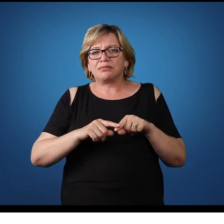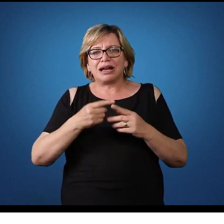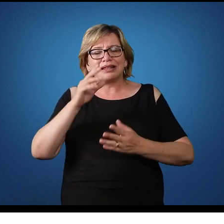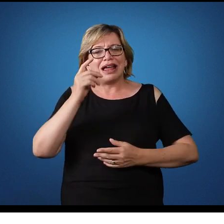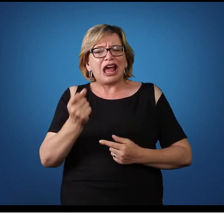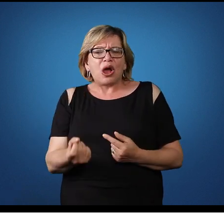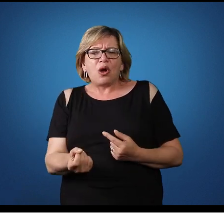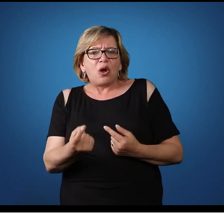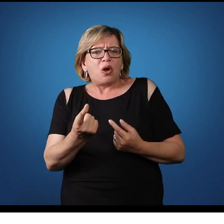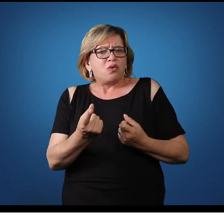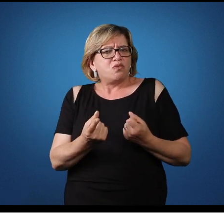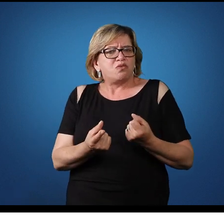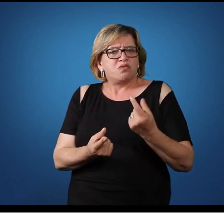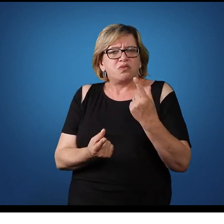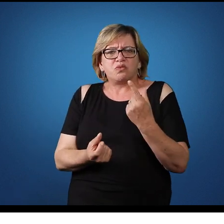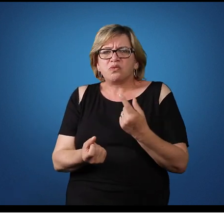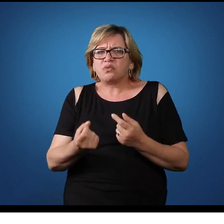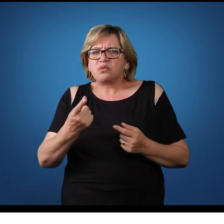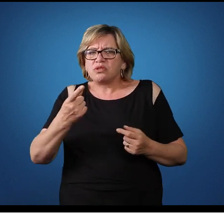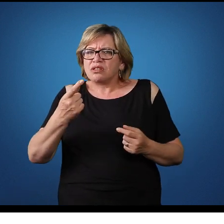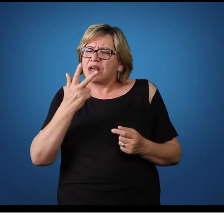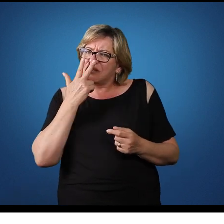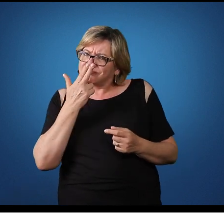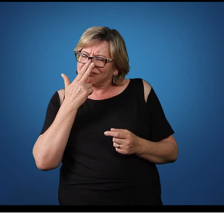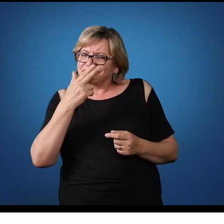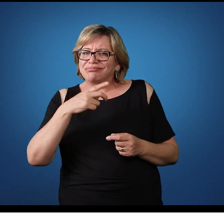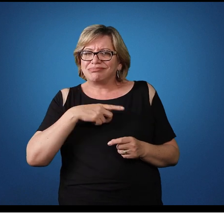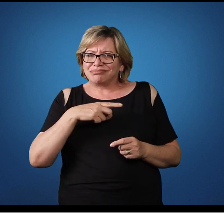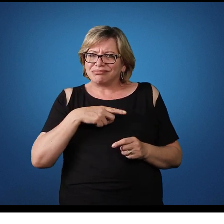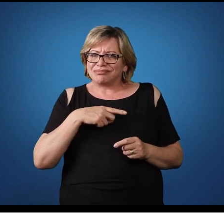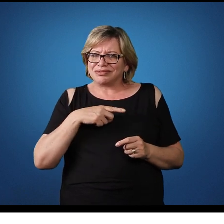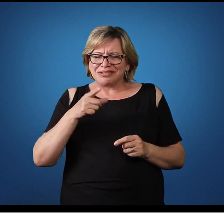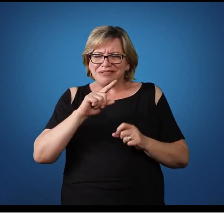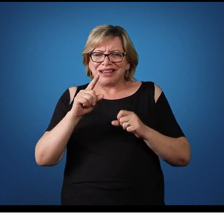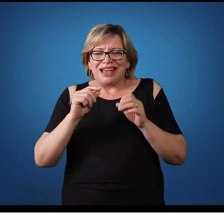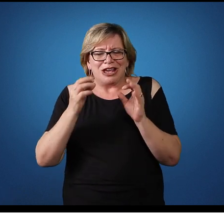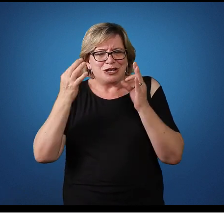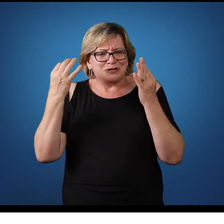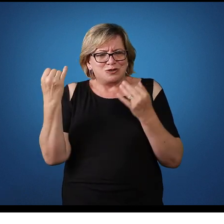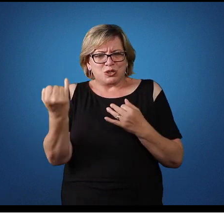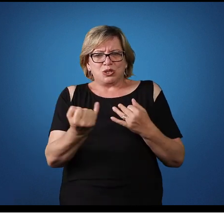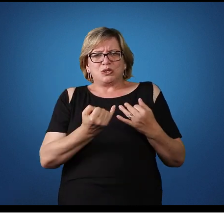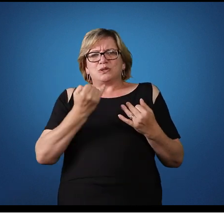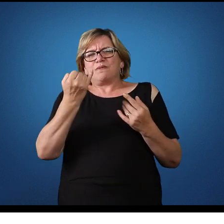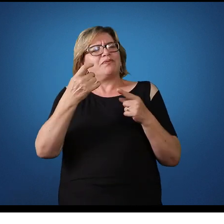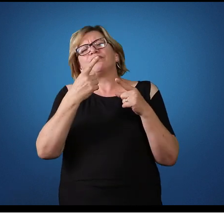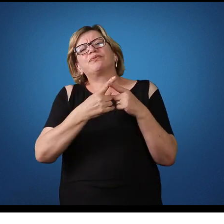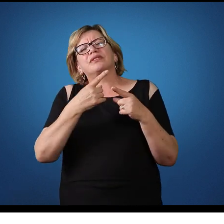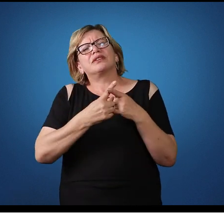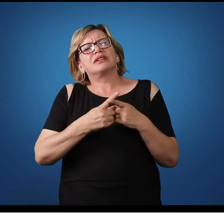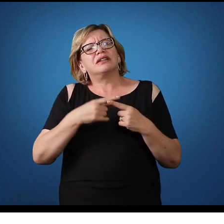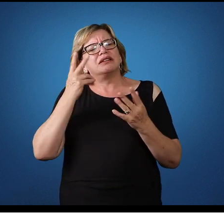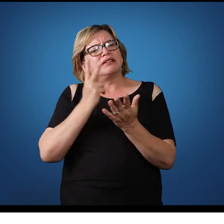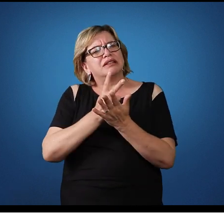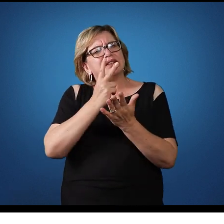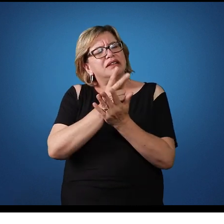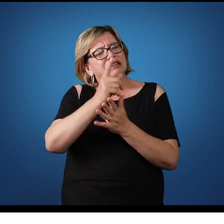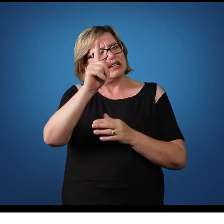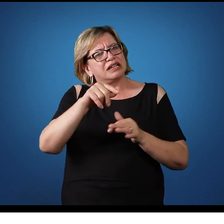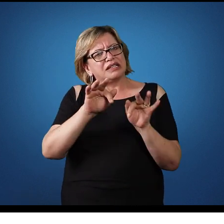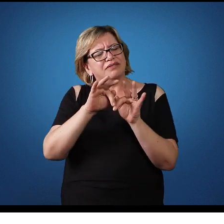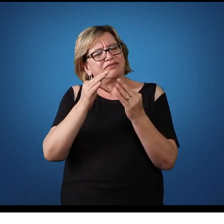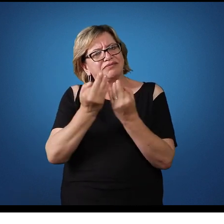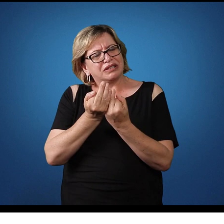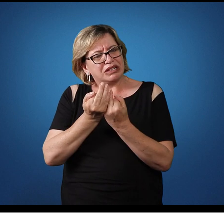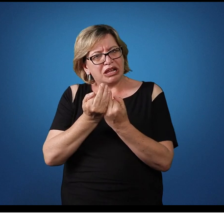obviamente, há algum tipo de semelhança, que não é essencial, porque não é uma coisa que está pertencendo, de fato, a